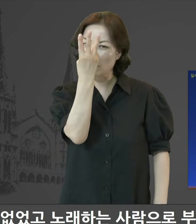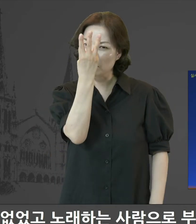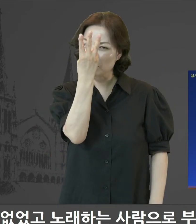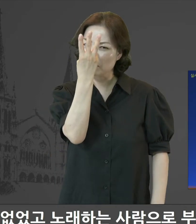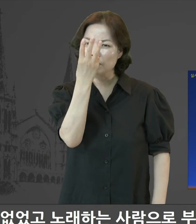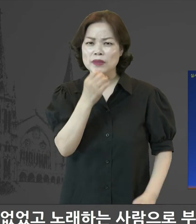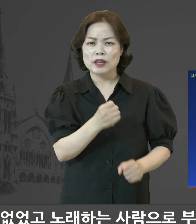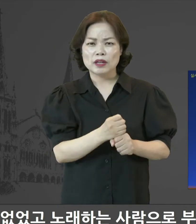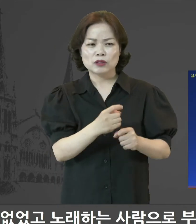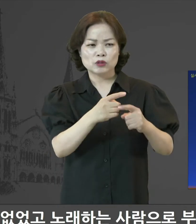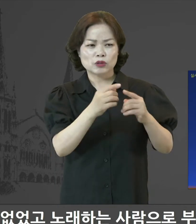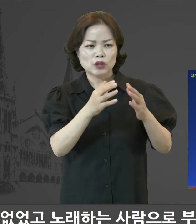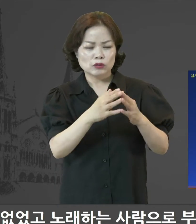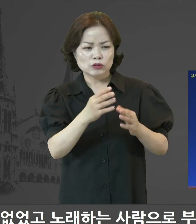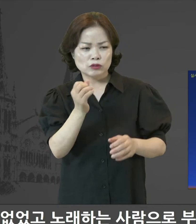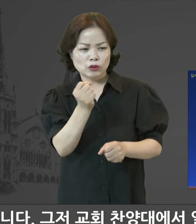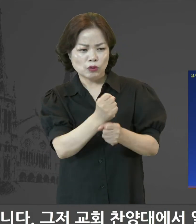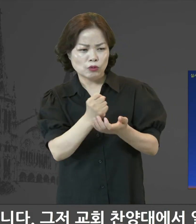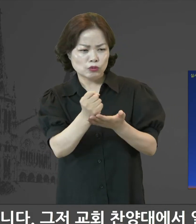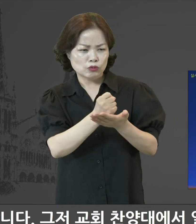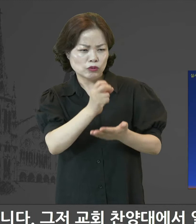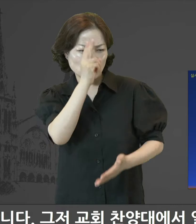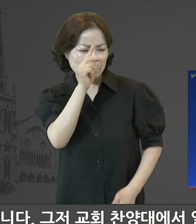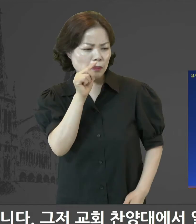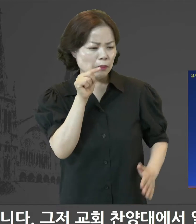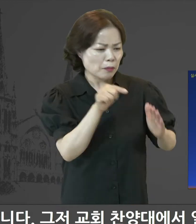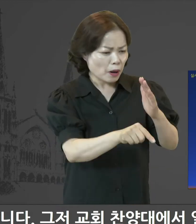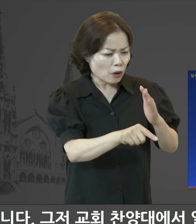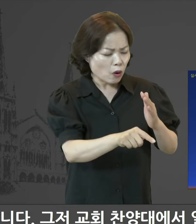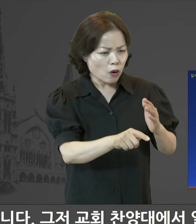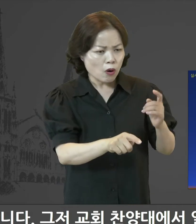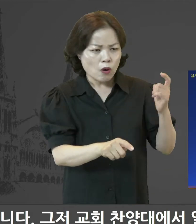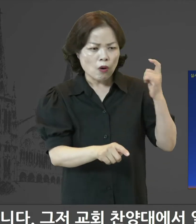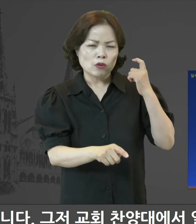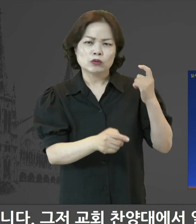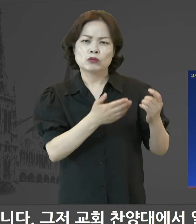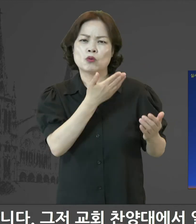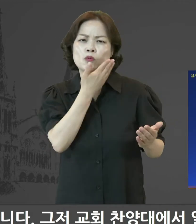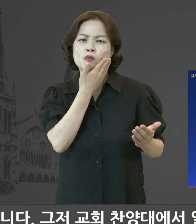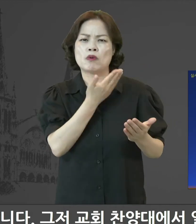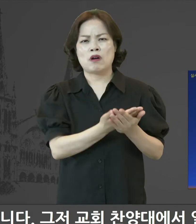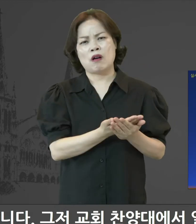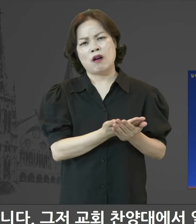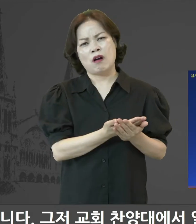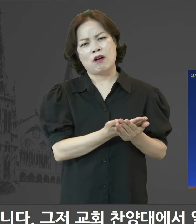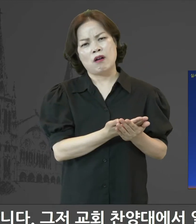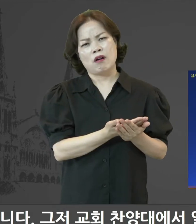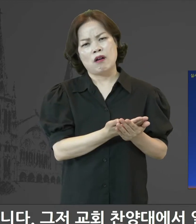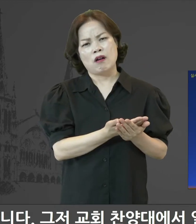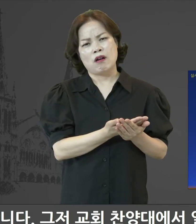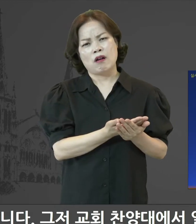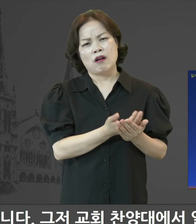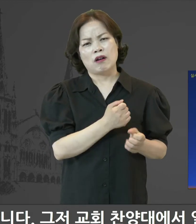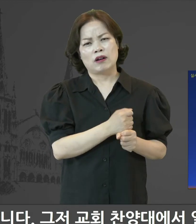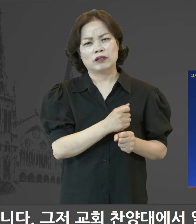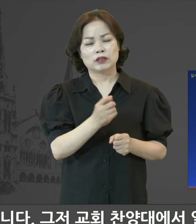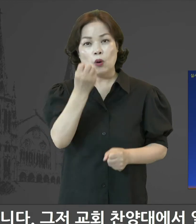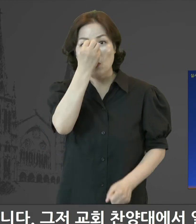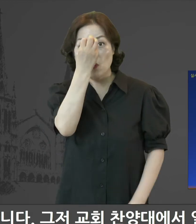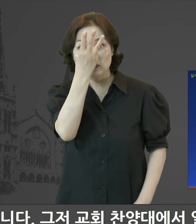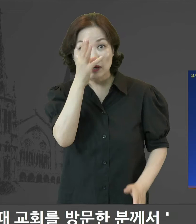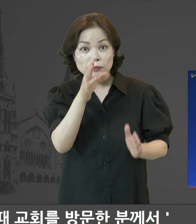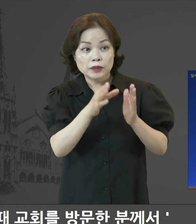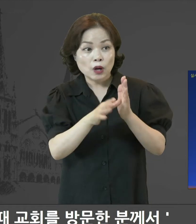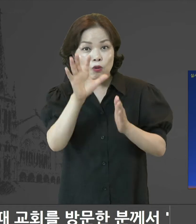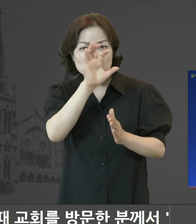때 그 교회를 우연히 방문한 어떤 분이 저 소리는 너무 아깝다, 그래가지고 고등학교 3학년 때부터